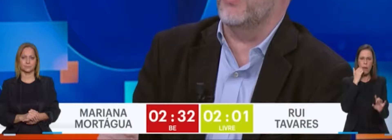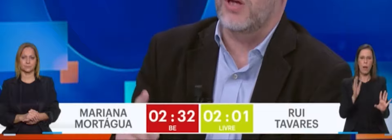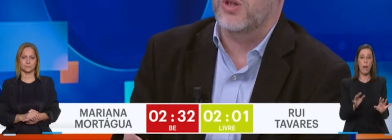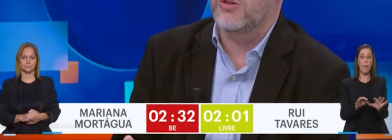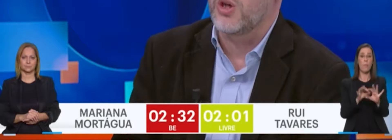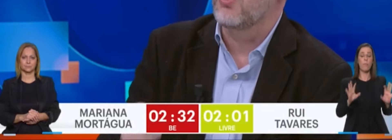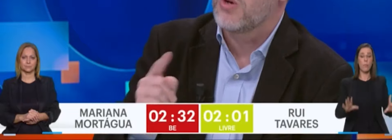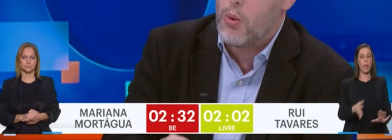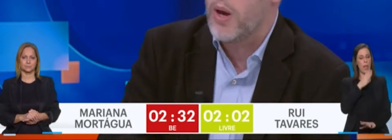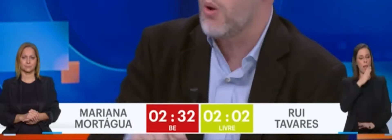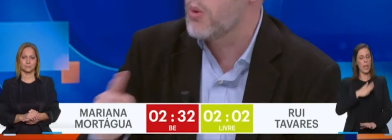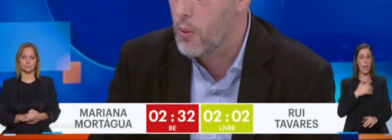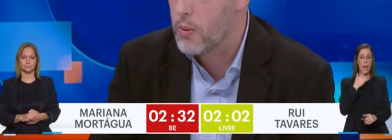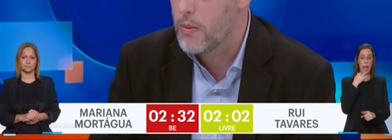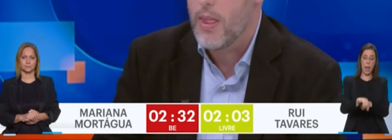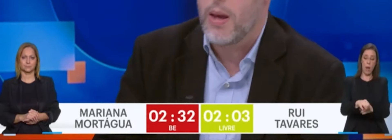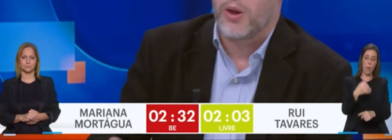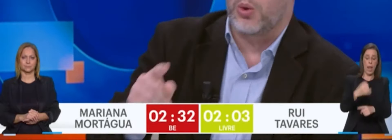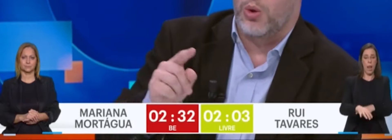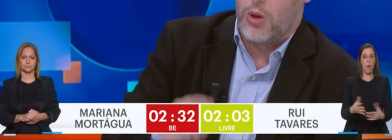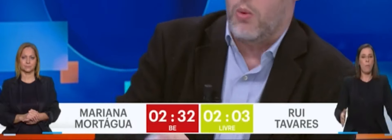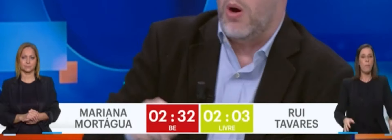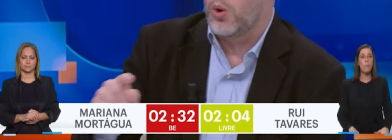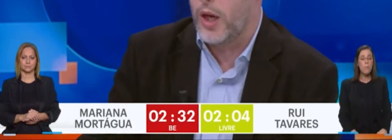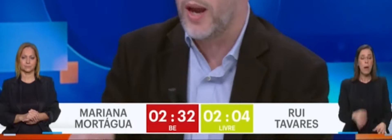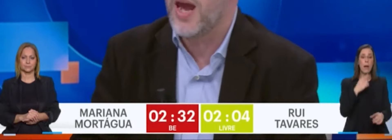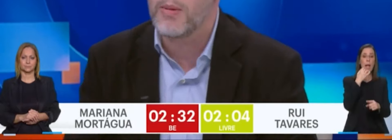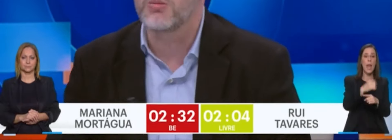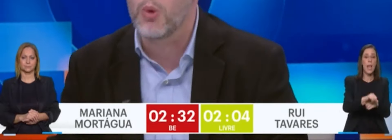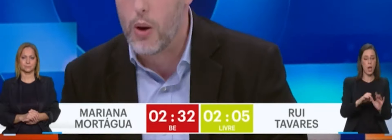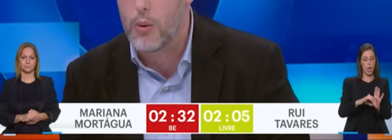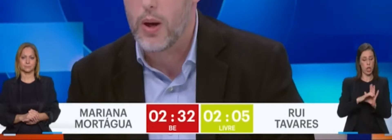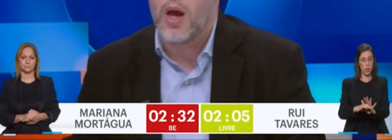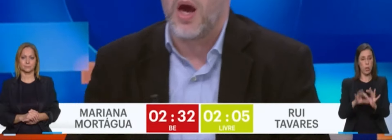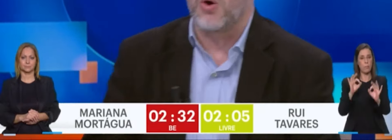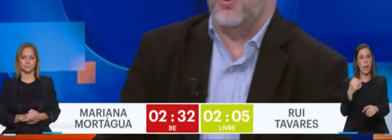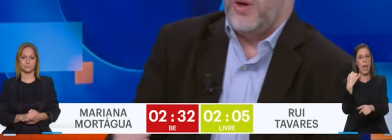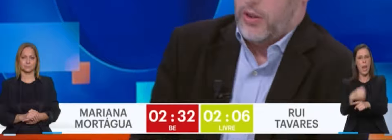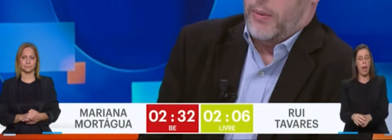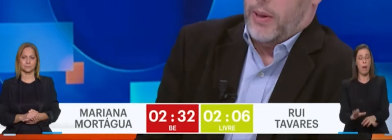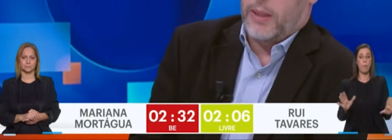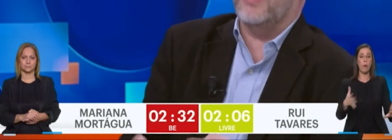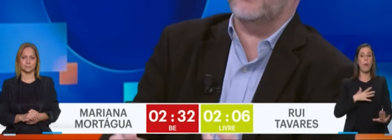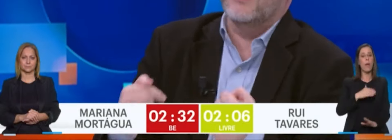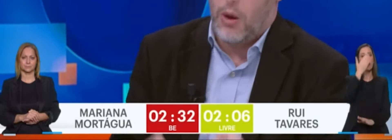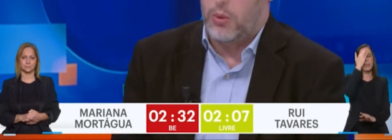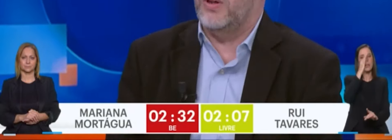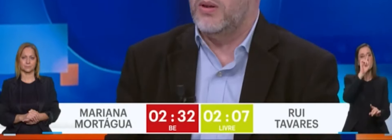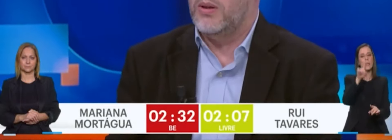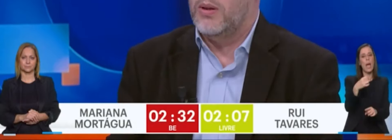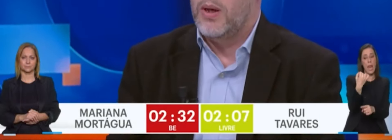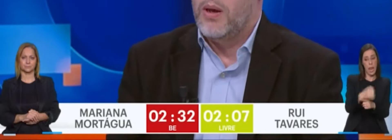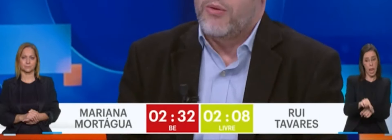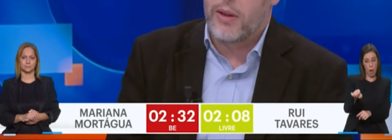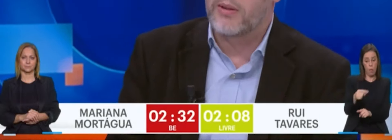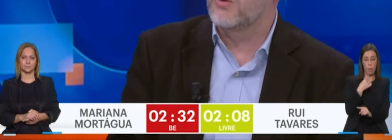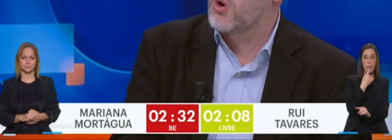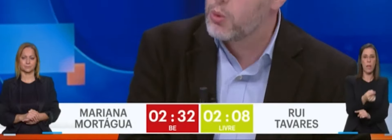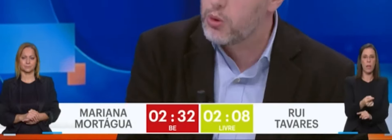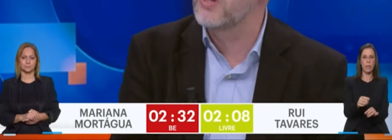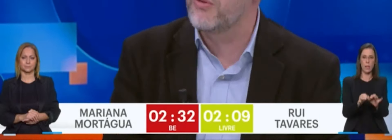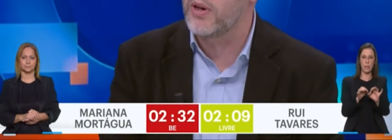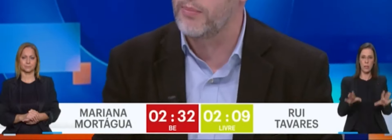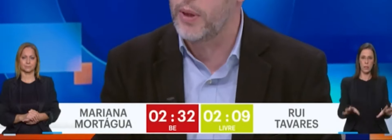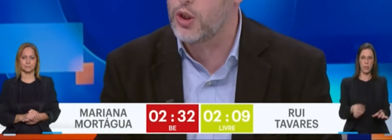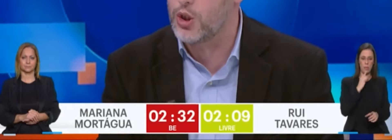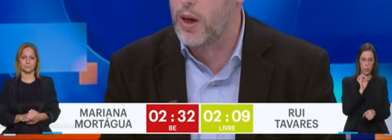porque ele ao mesmo tempo están a dizer que um não é um não que o seu não ao chega é mesmo o não agora o que eu quero saber é se esse não dele vale tanto